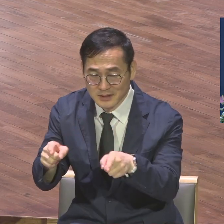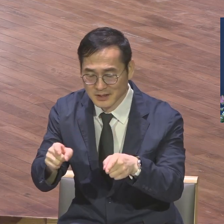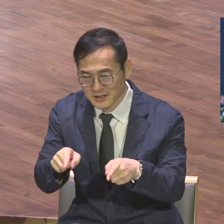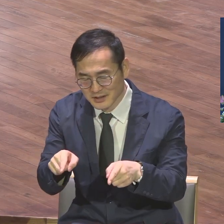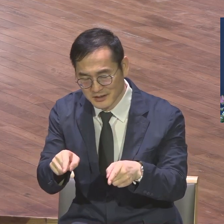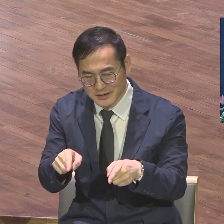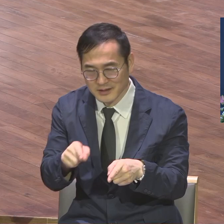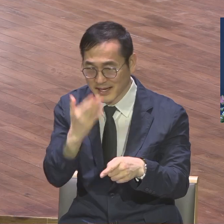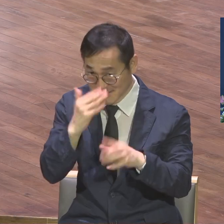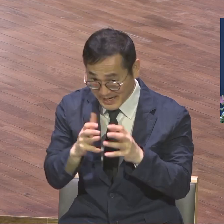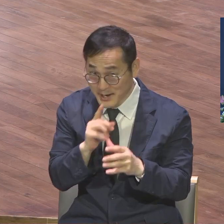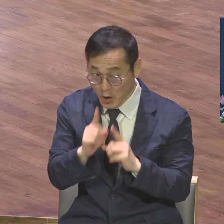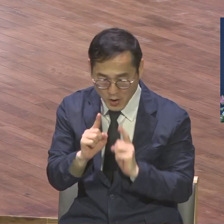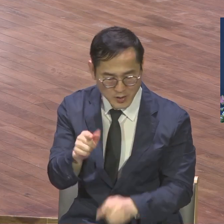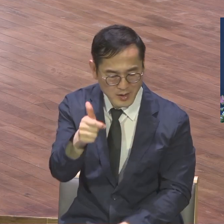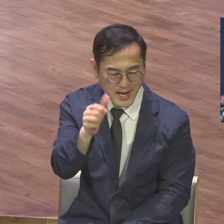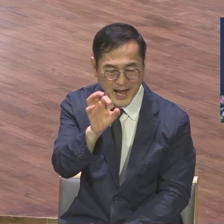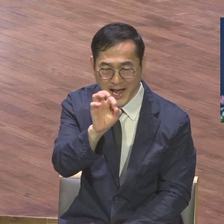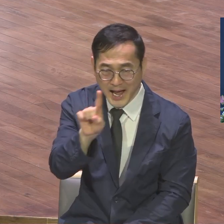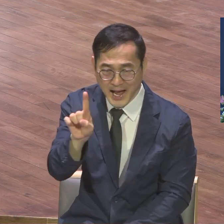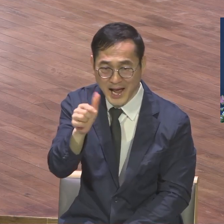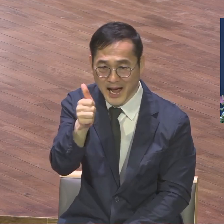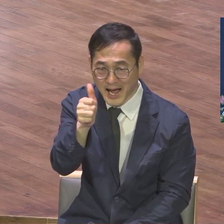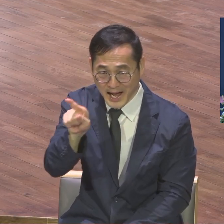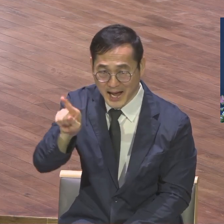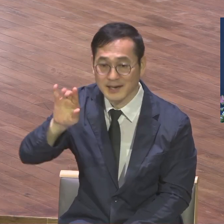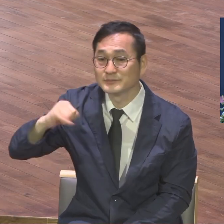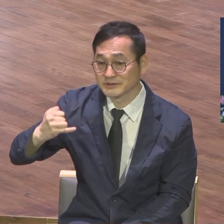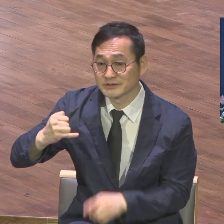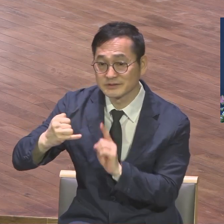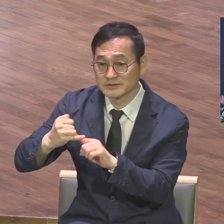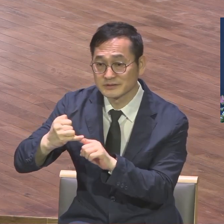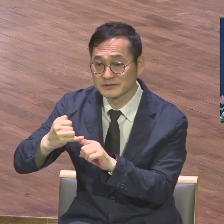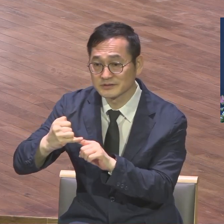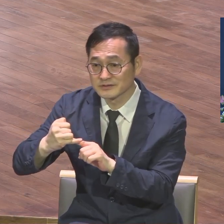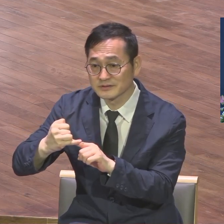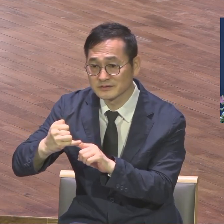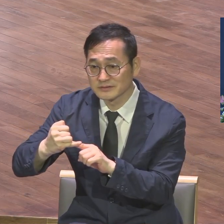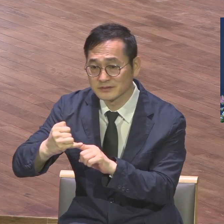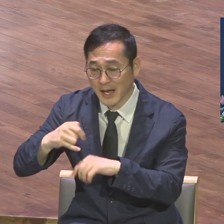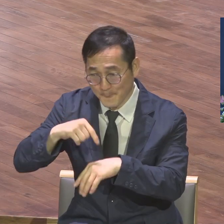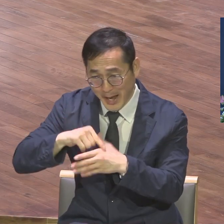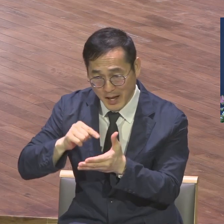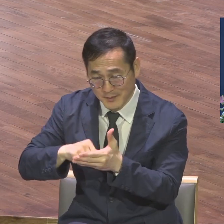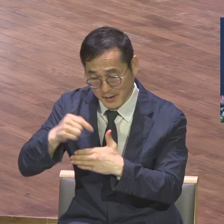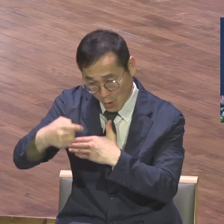마음을 다여 드리는 사랑, 마음이 나누어지지